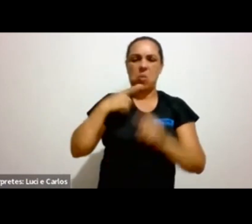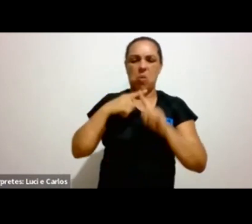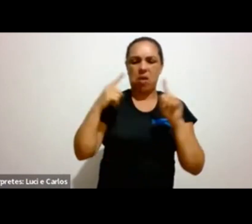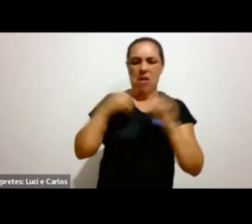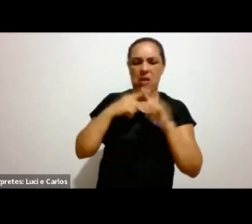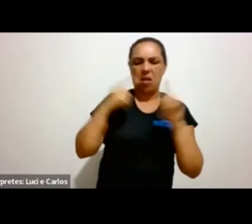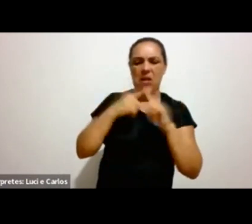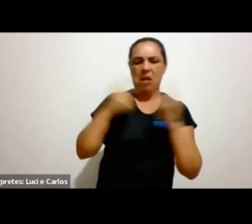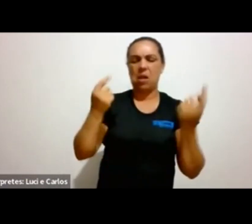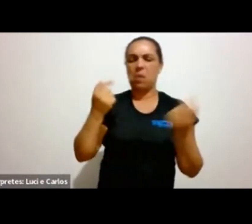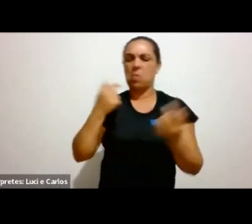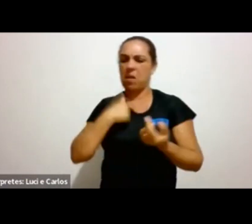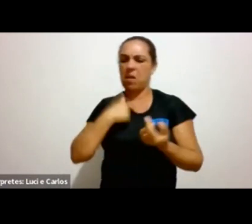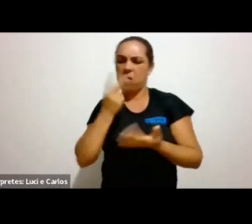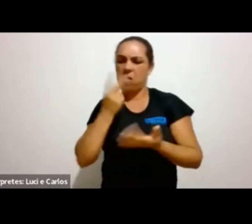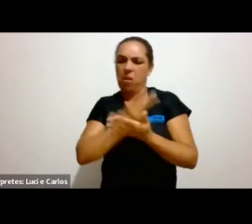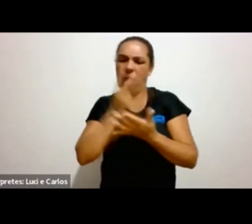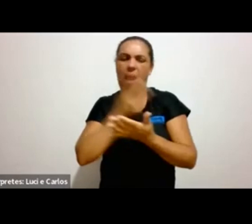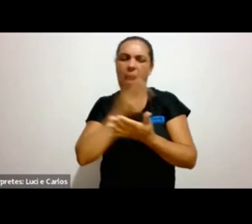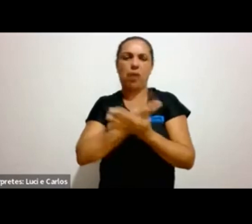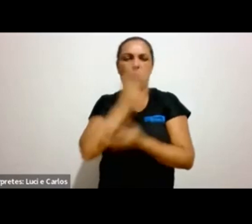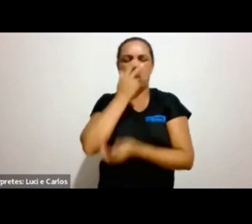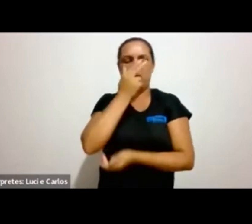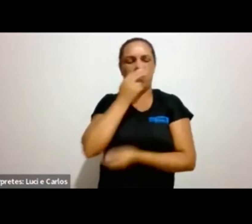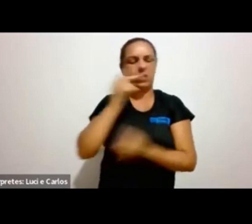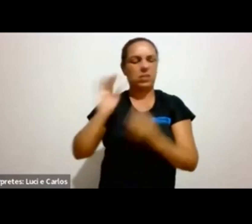sou o queixoso, a dolorida.